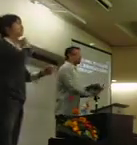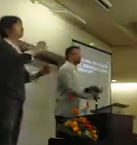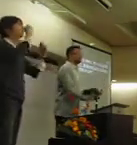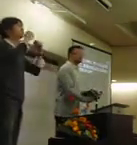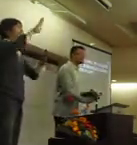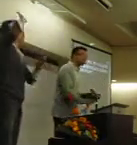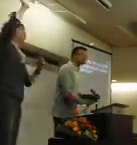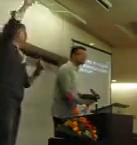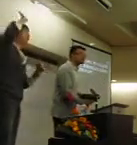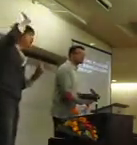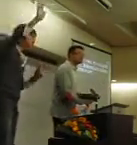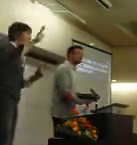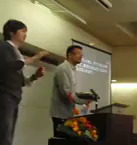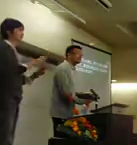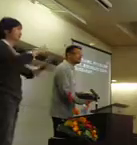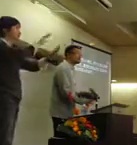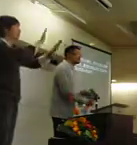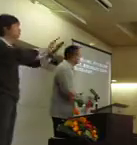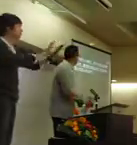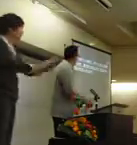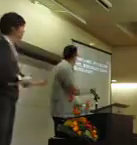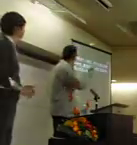でおられます。